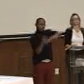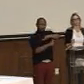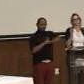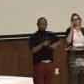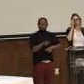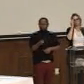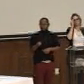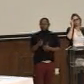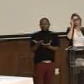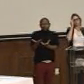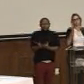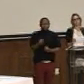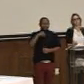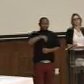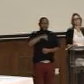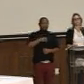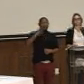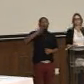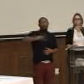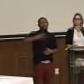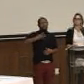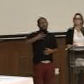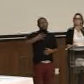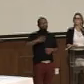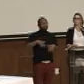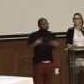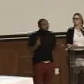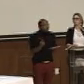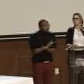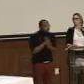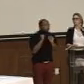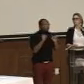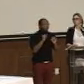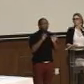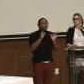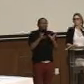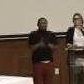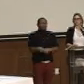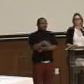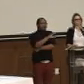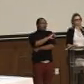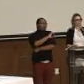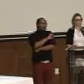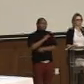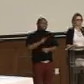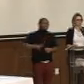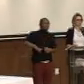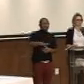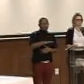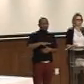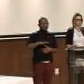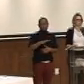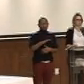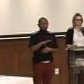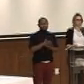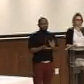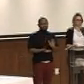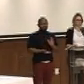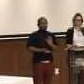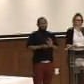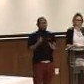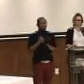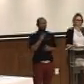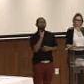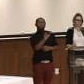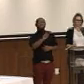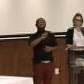receber 4. E, consequência disso, os coordenadores gerais, né, foi tirada a palavra